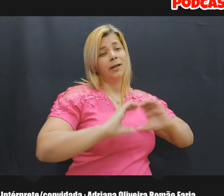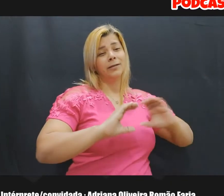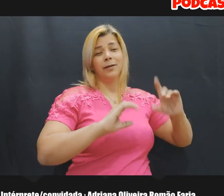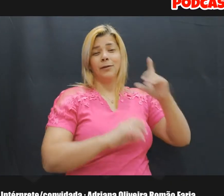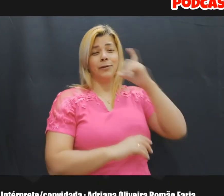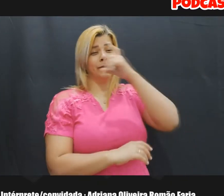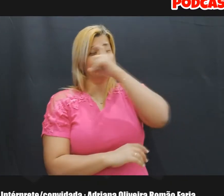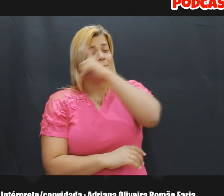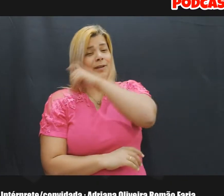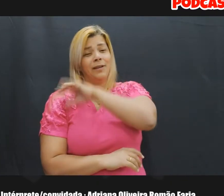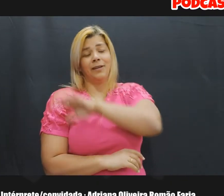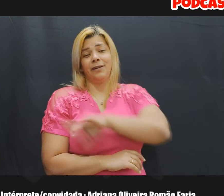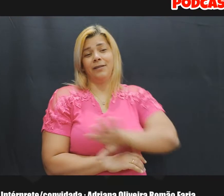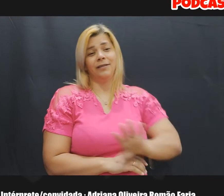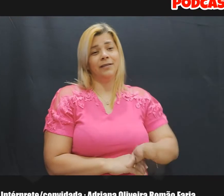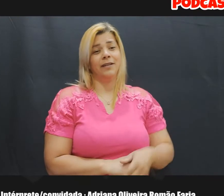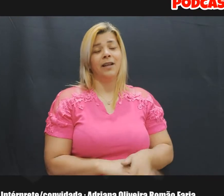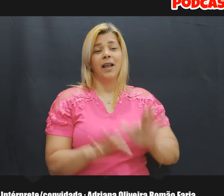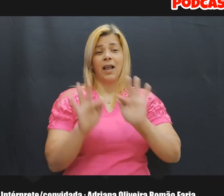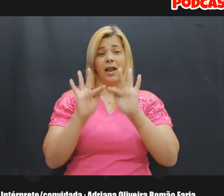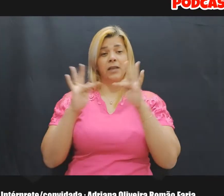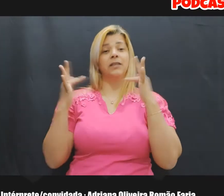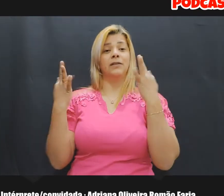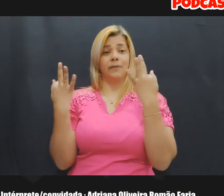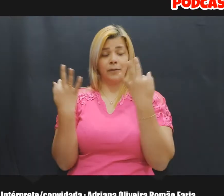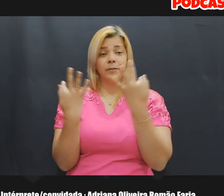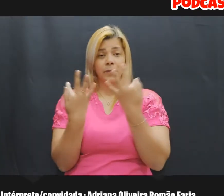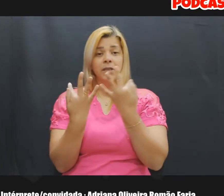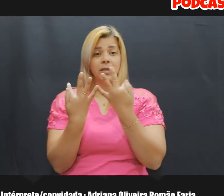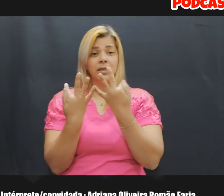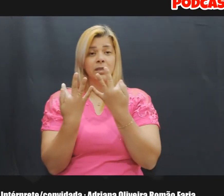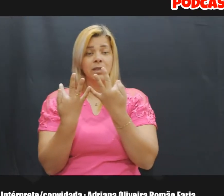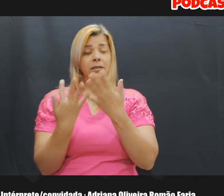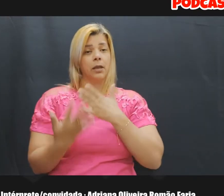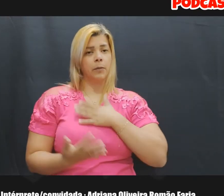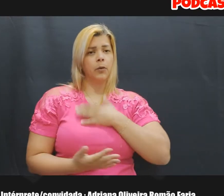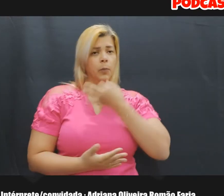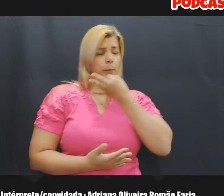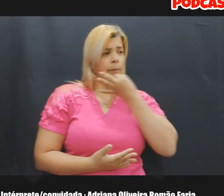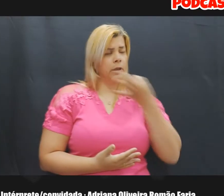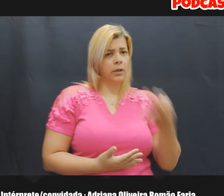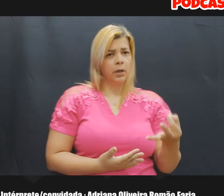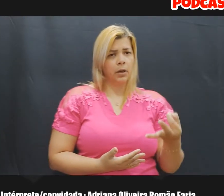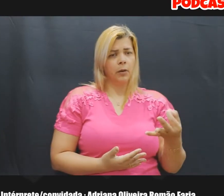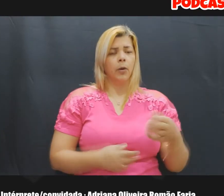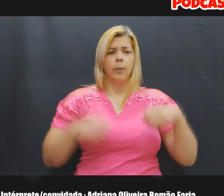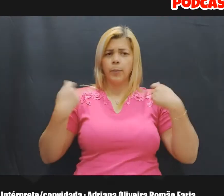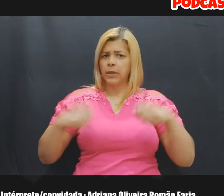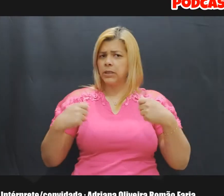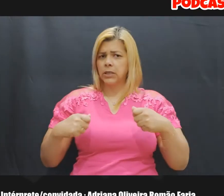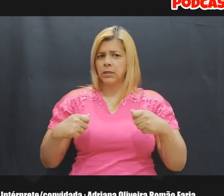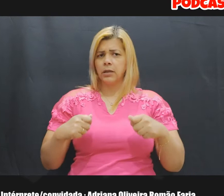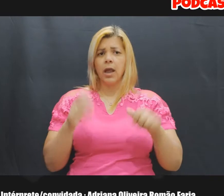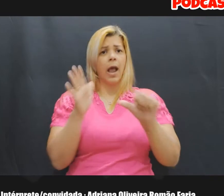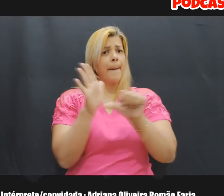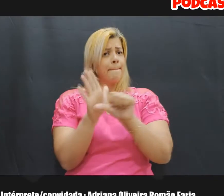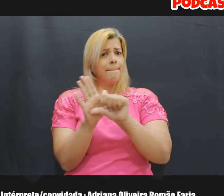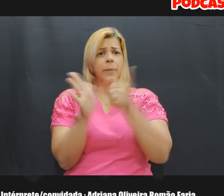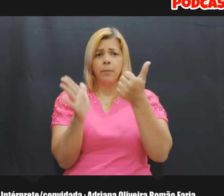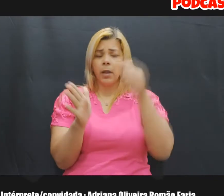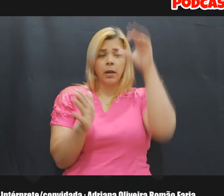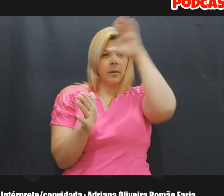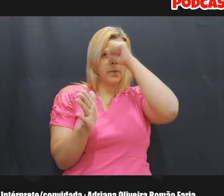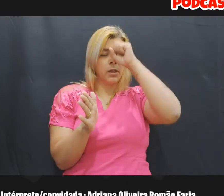falei, as famílias, na minha opinião, deveriam ser as primeiras a